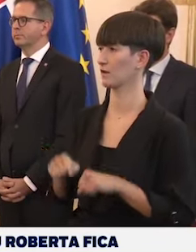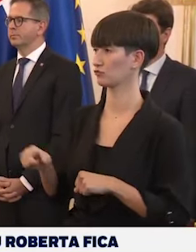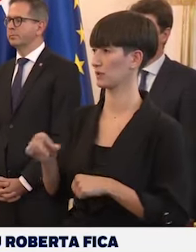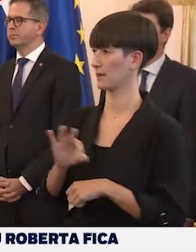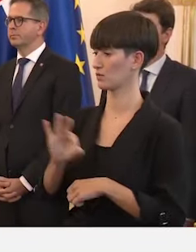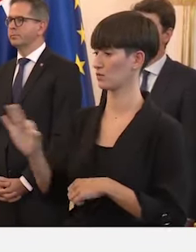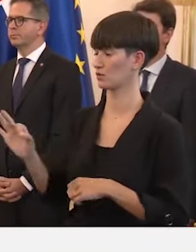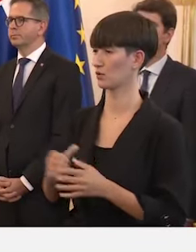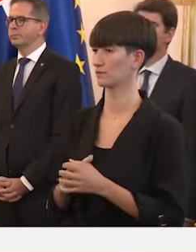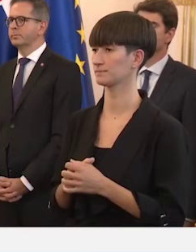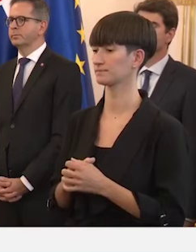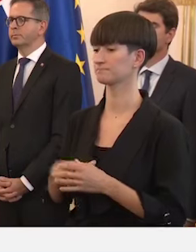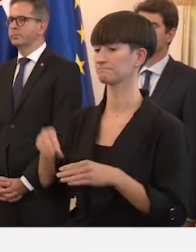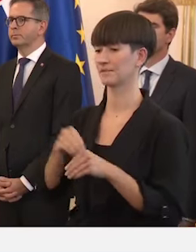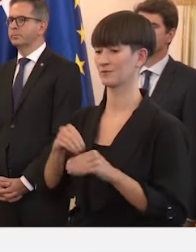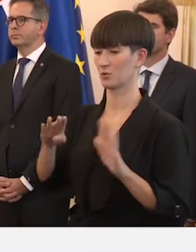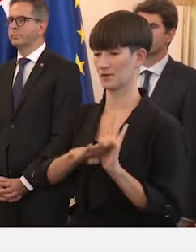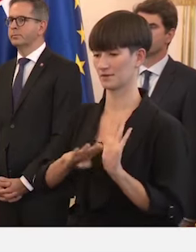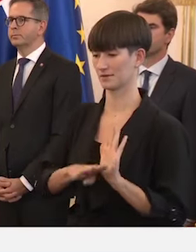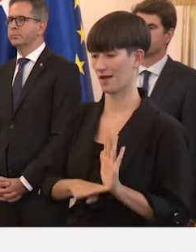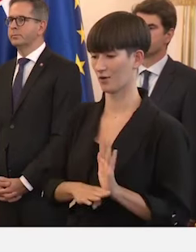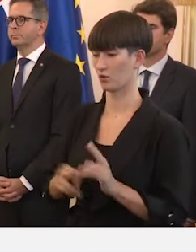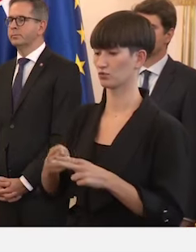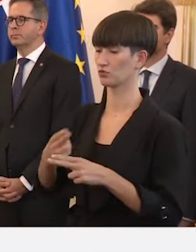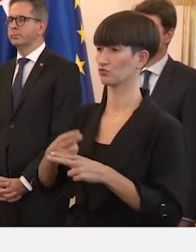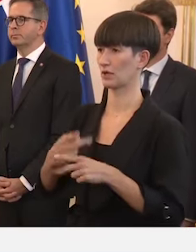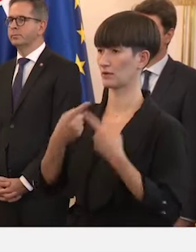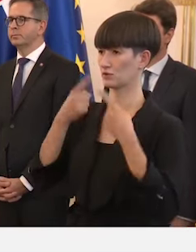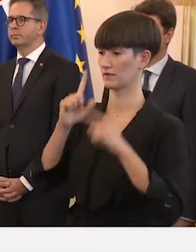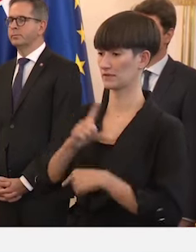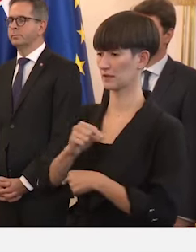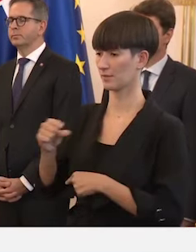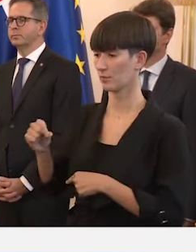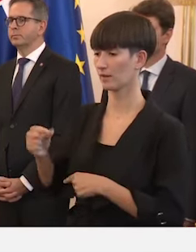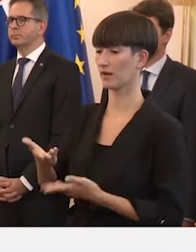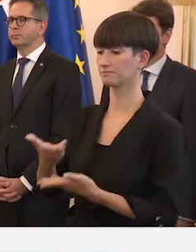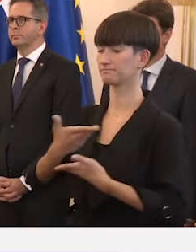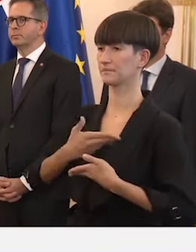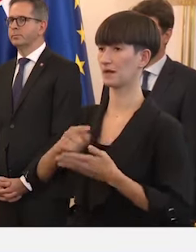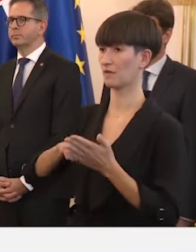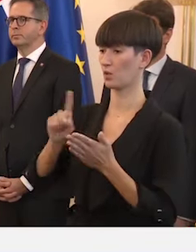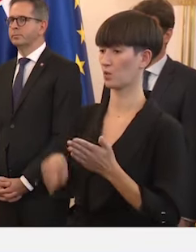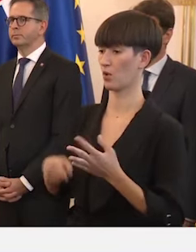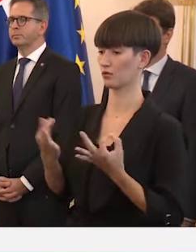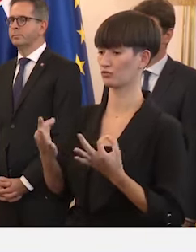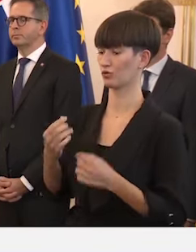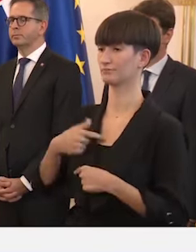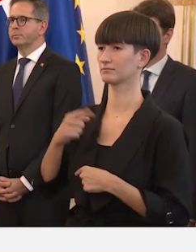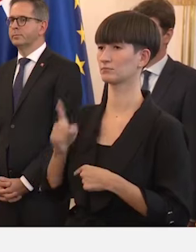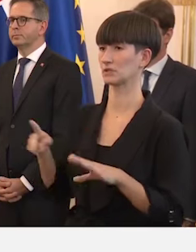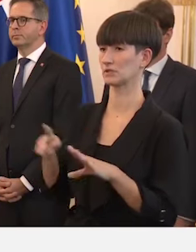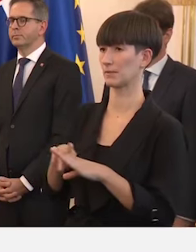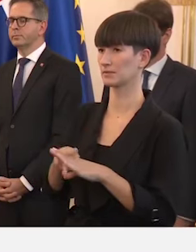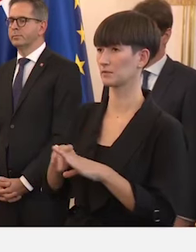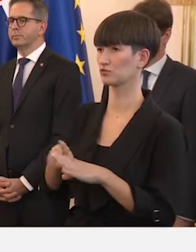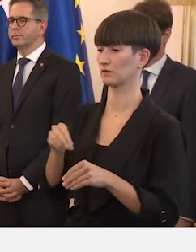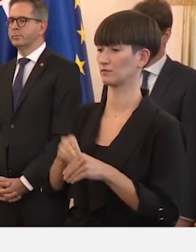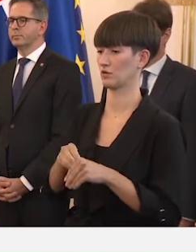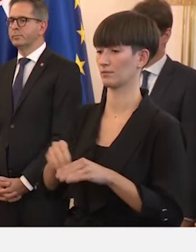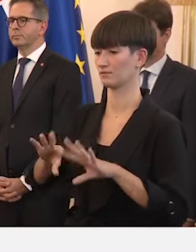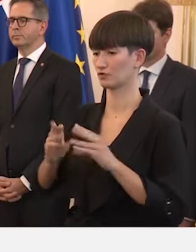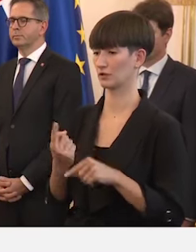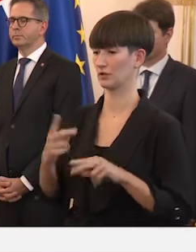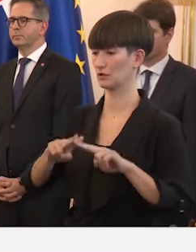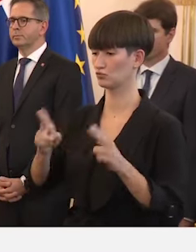Základný zákon nášho štátu mi ukladá, aby som svojim rozhodovaním zabezpečovala riadny chod ústavných orgánov.